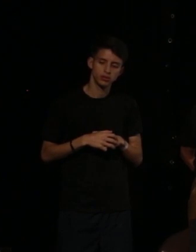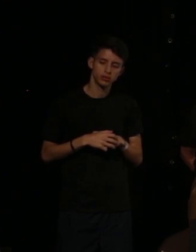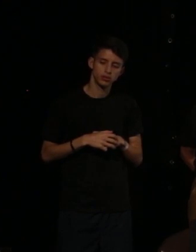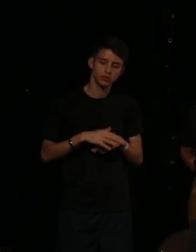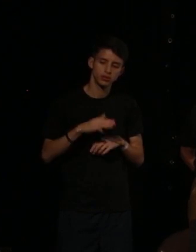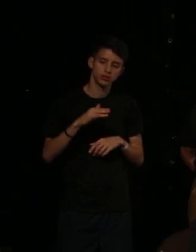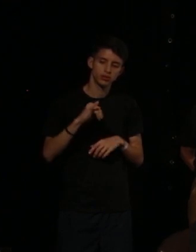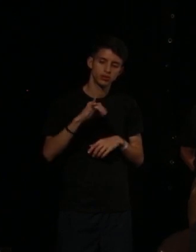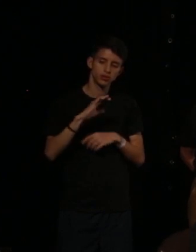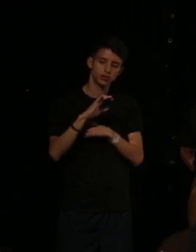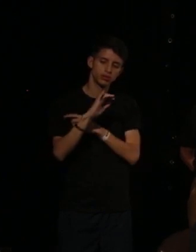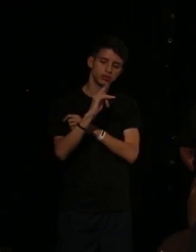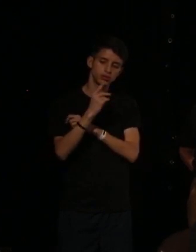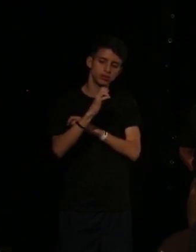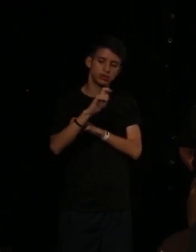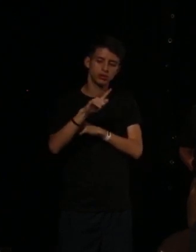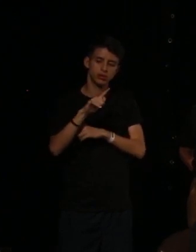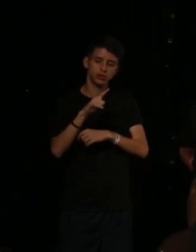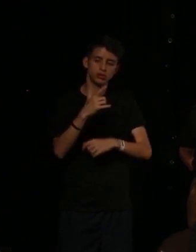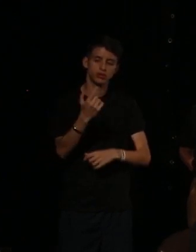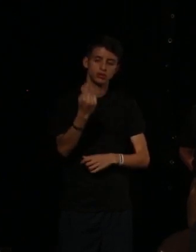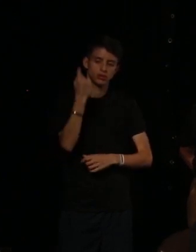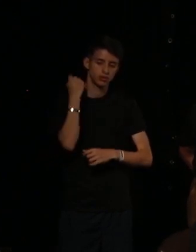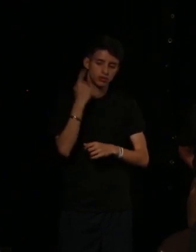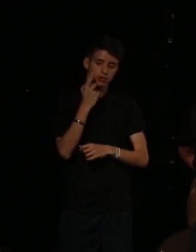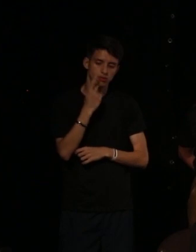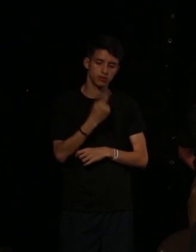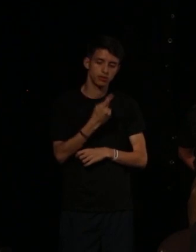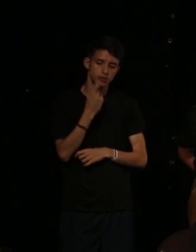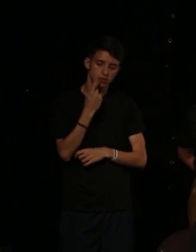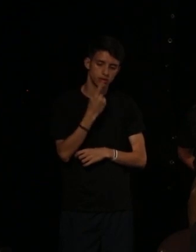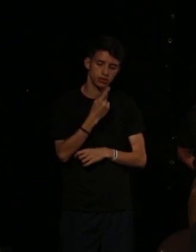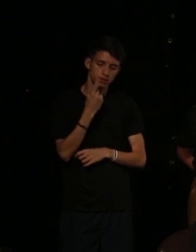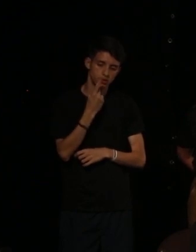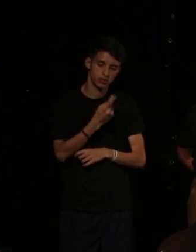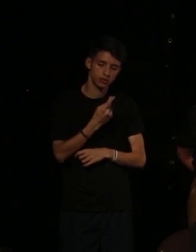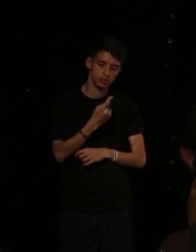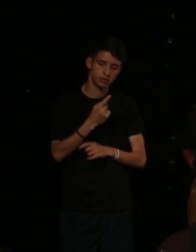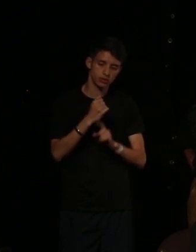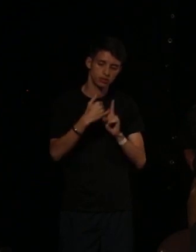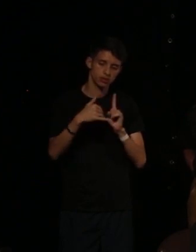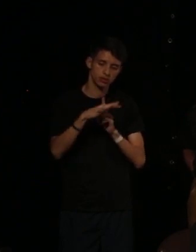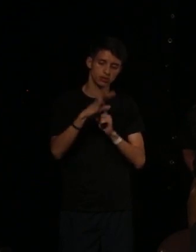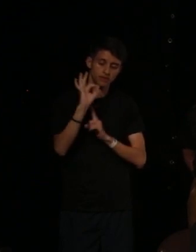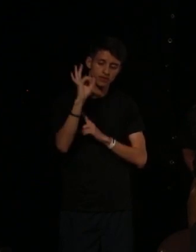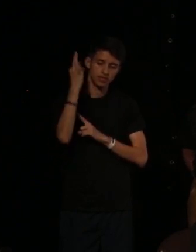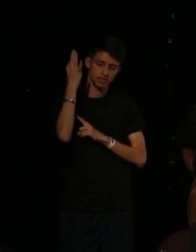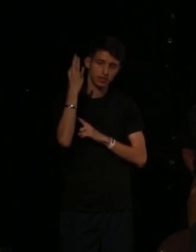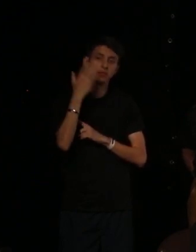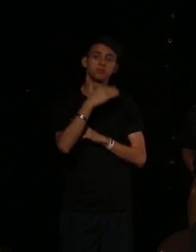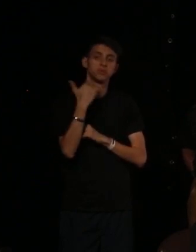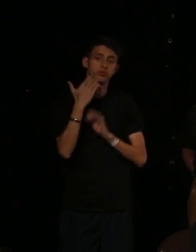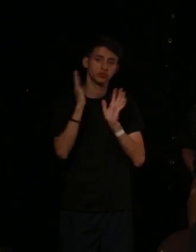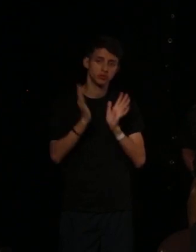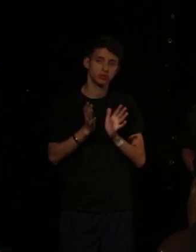Michel Foucault, ele, lá atrás, ele fala que um sociólogo francês, já